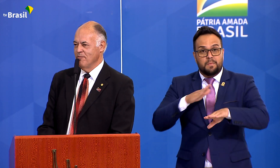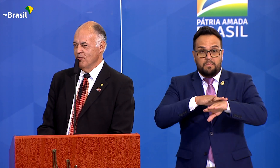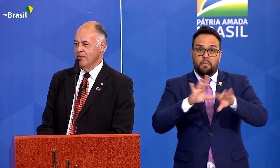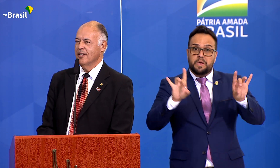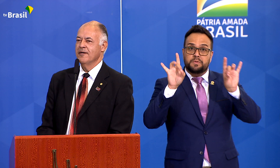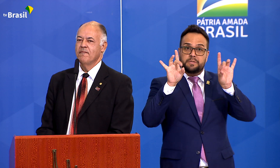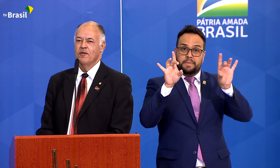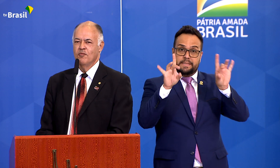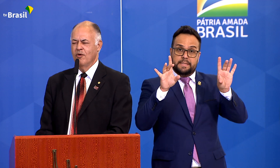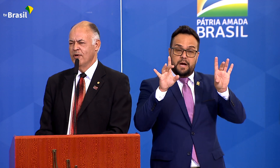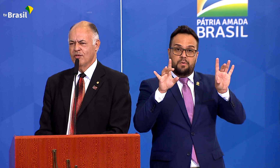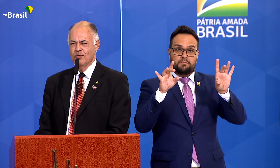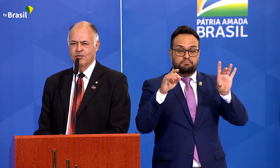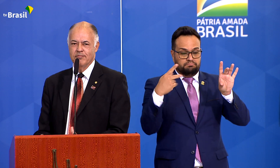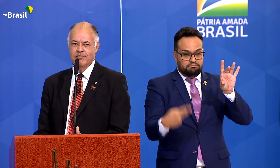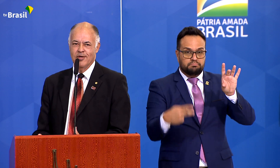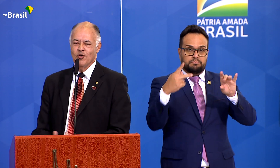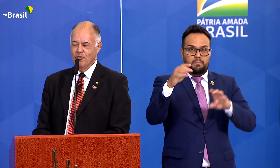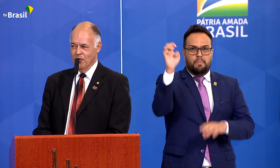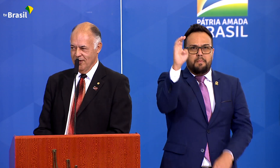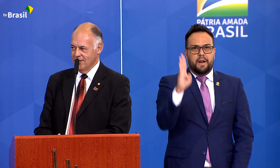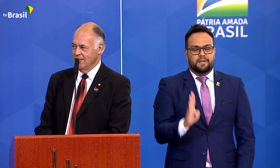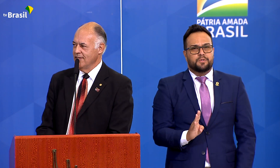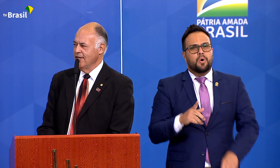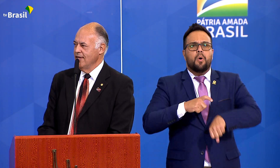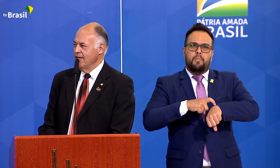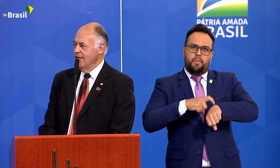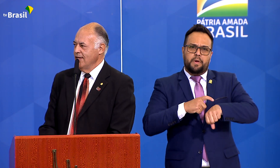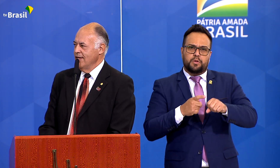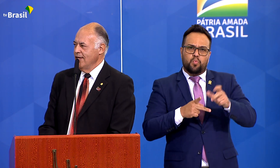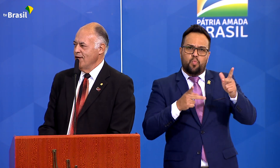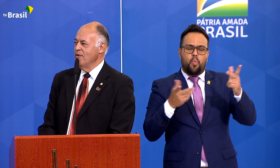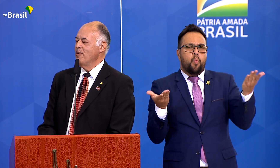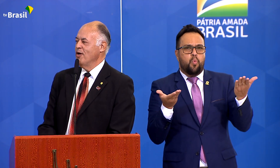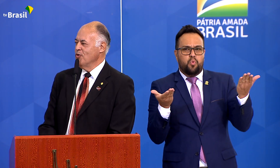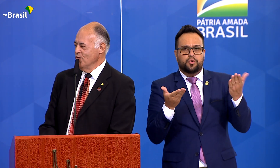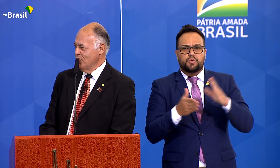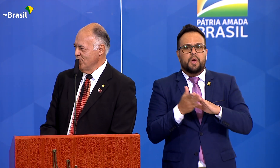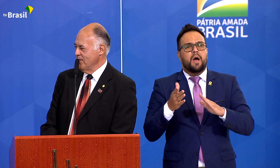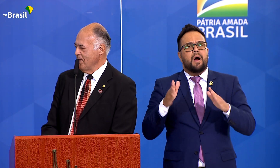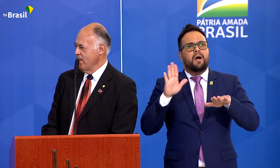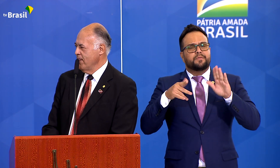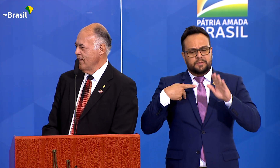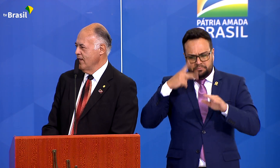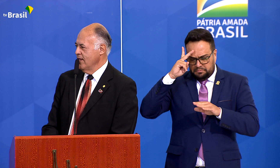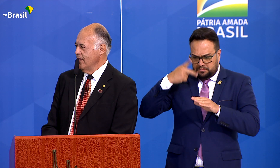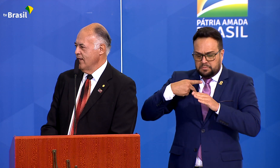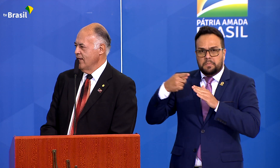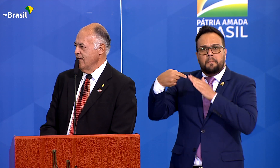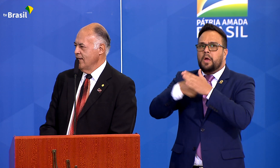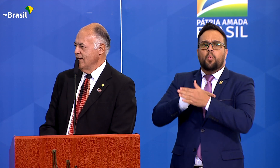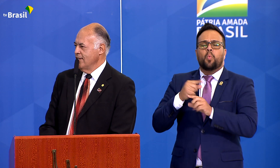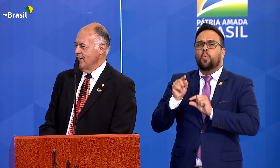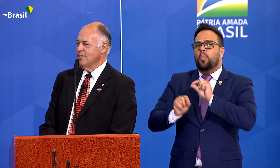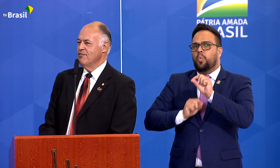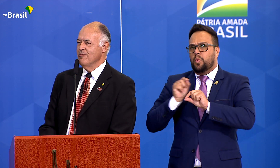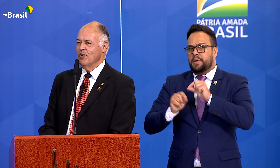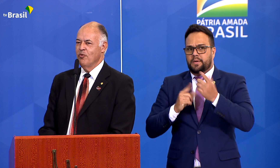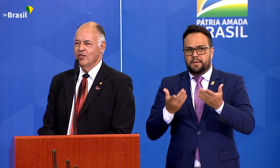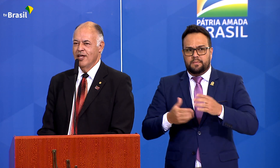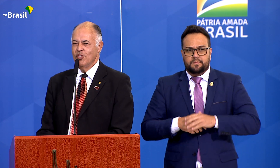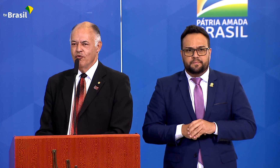para nossa República momento como esse eu me pergunto nós